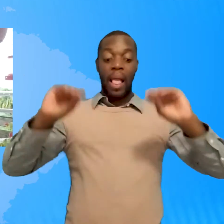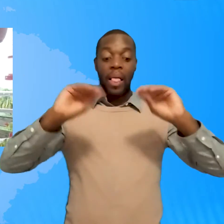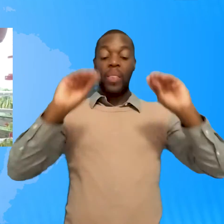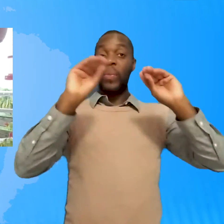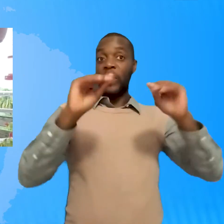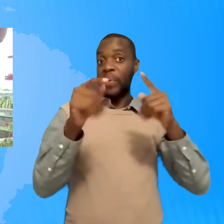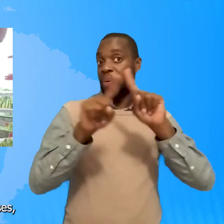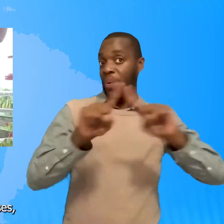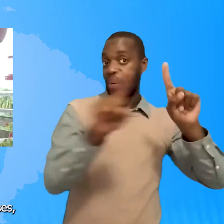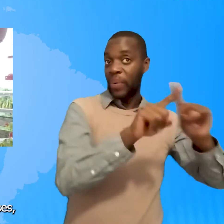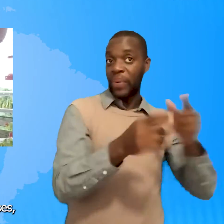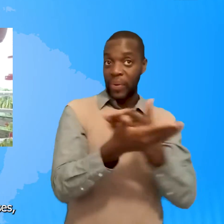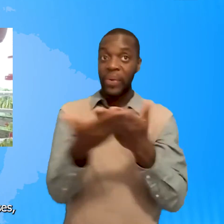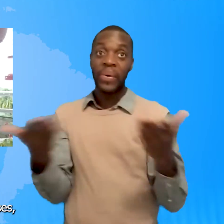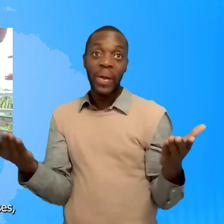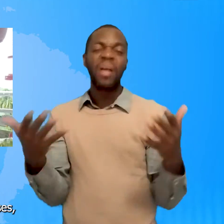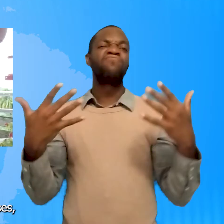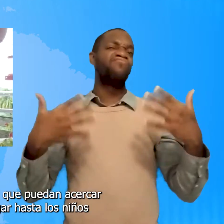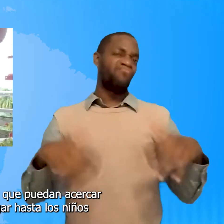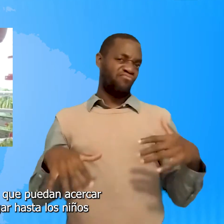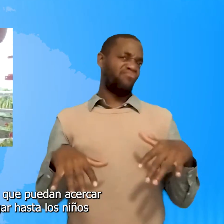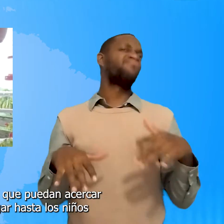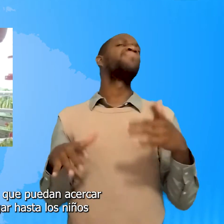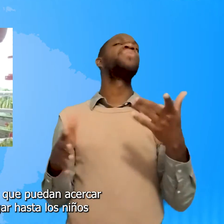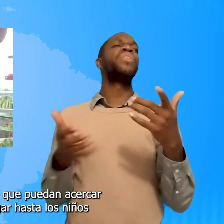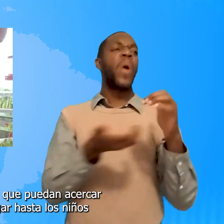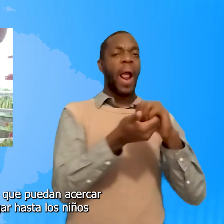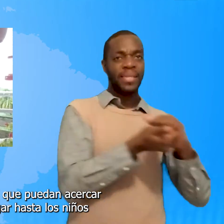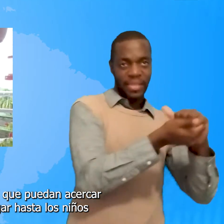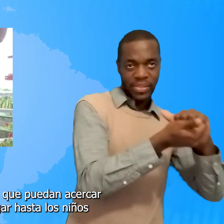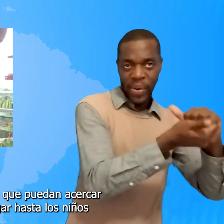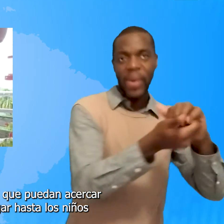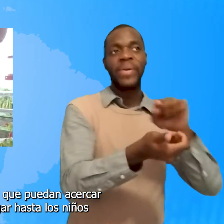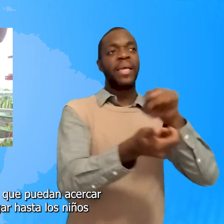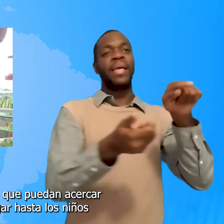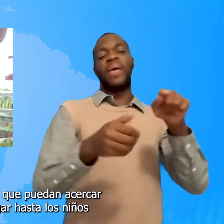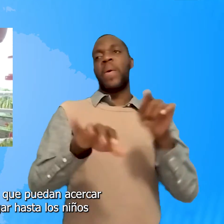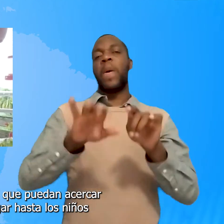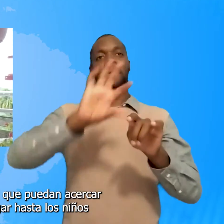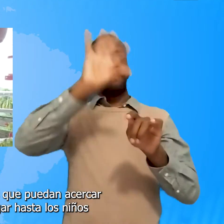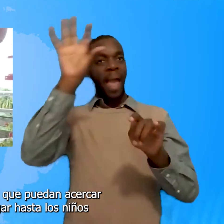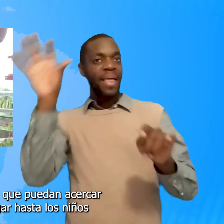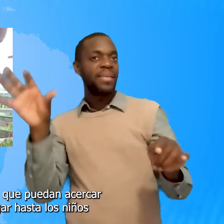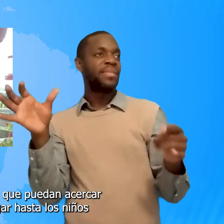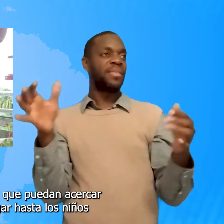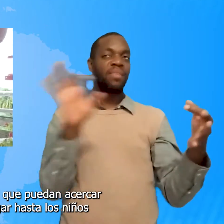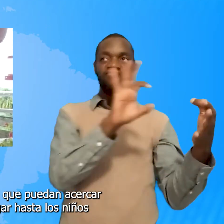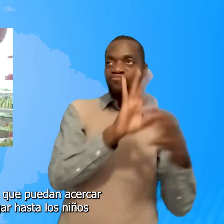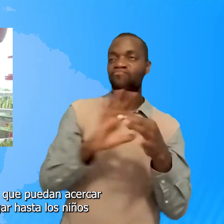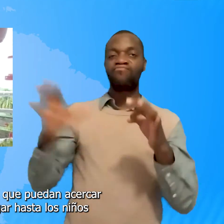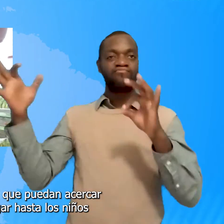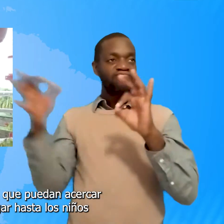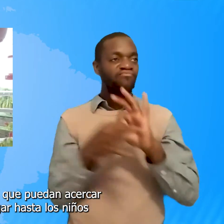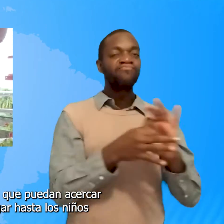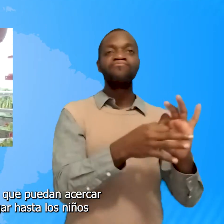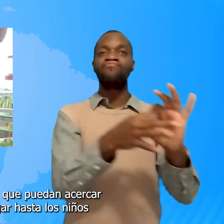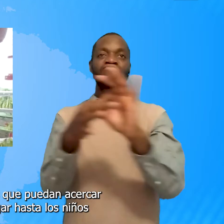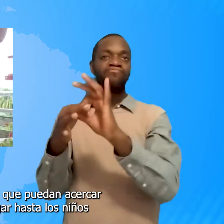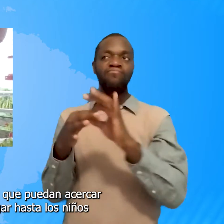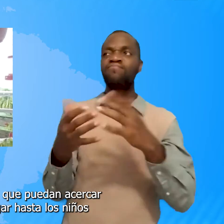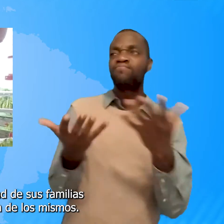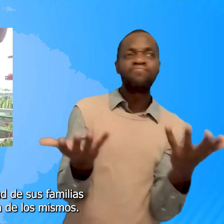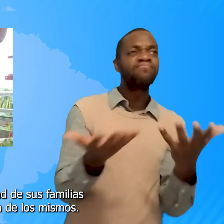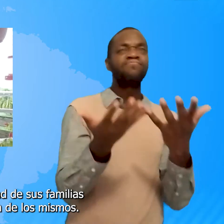diferentes países, en buscar soluciones que puedan acercar y que puedan llegar hasta